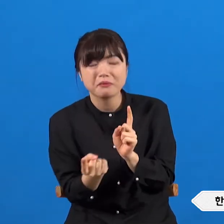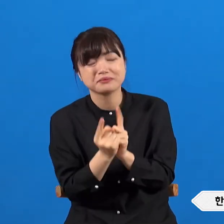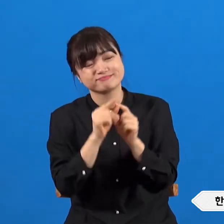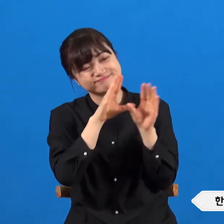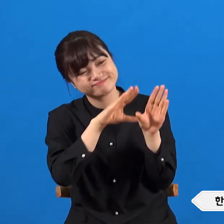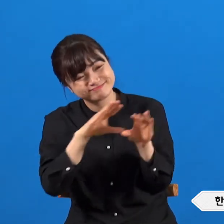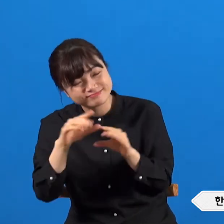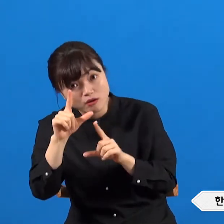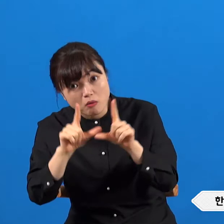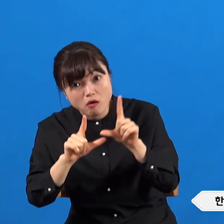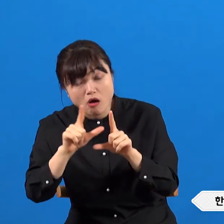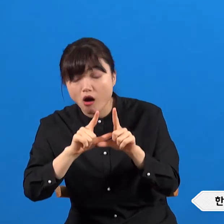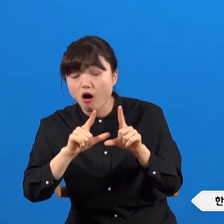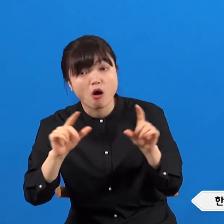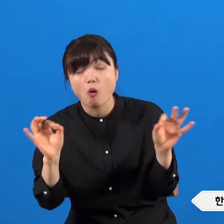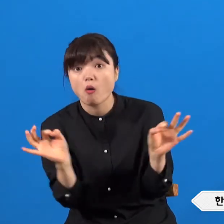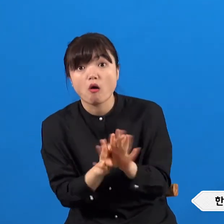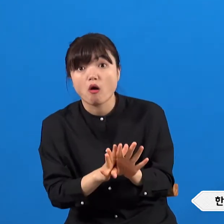사근사근하는 모습은 간데가 없습니다.